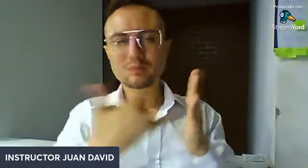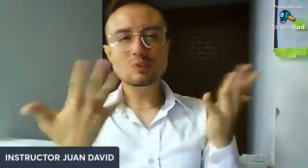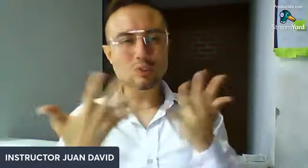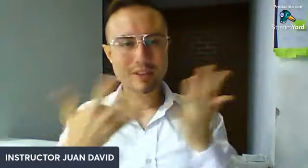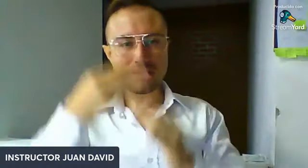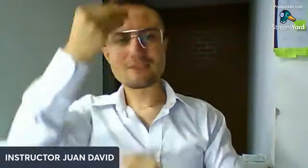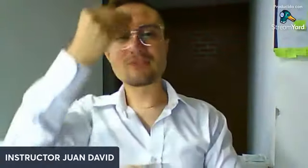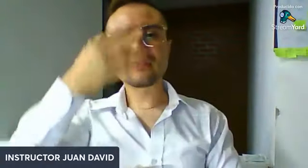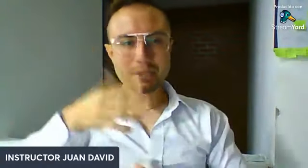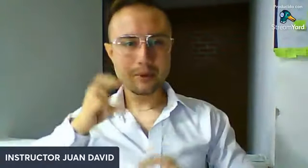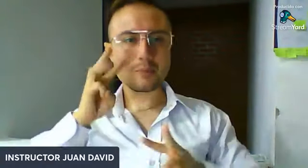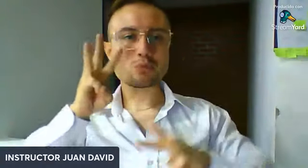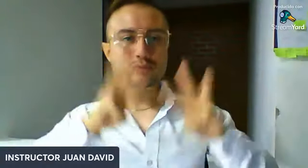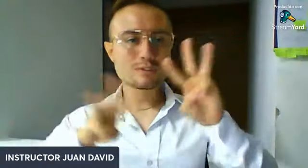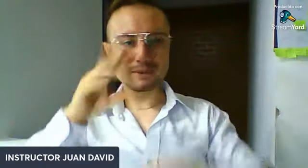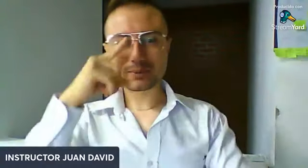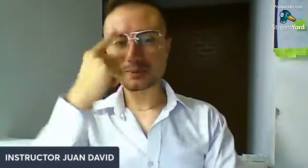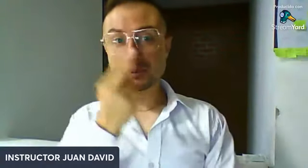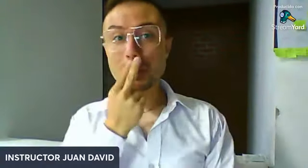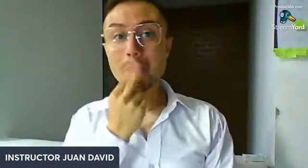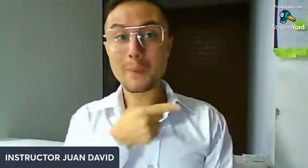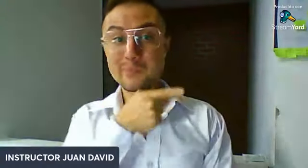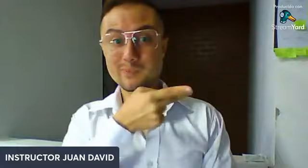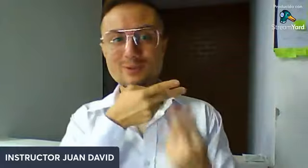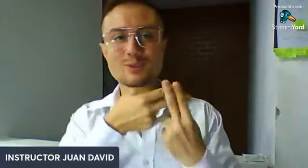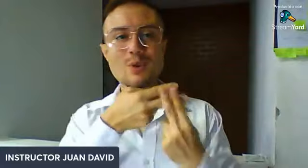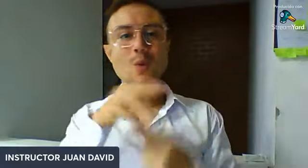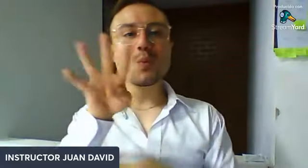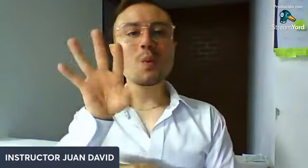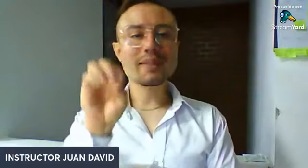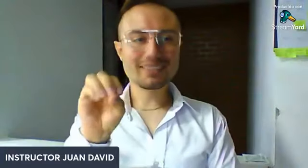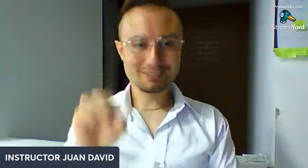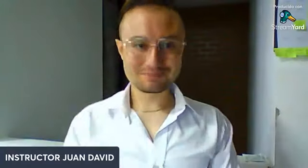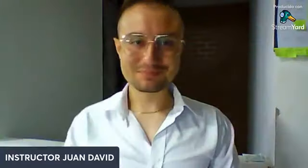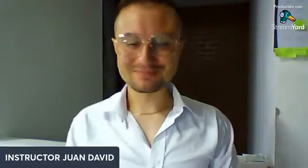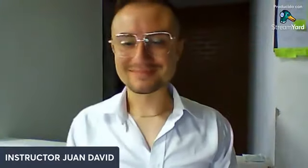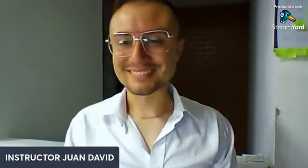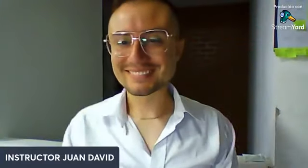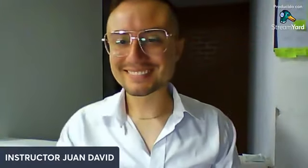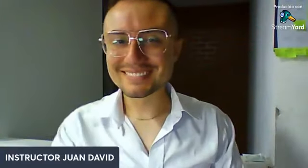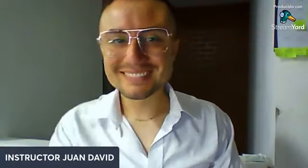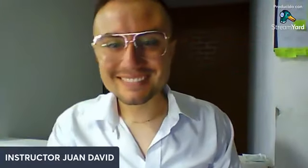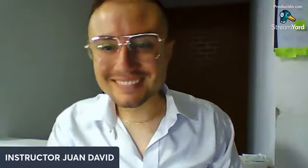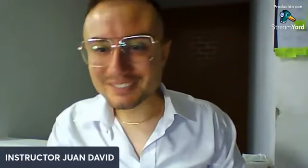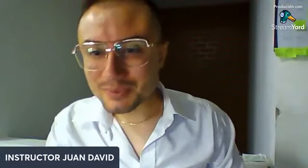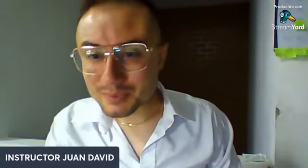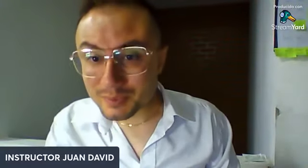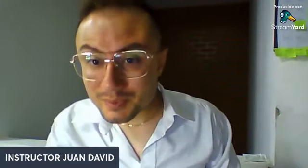Sí, claro que sí. Yo tengo la canción de los peces en el río.